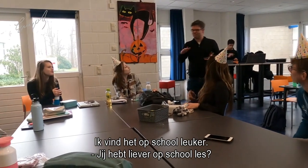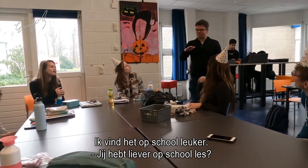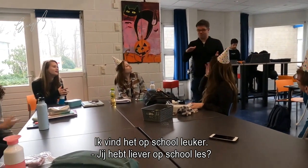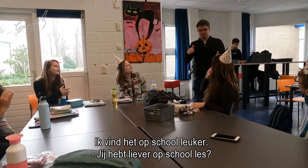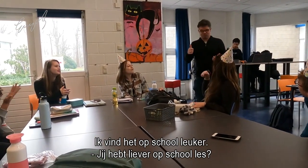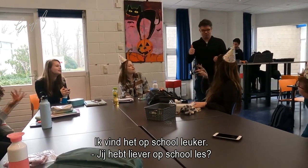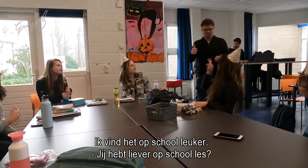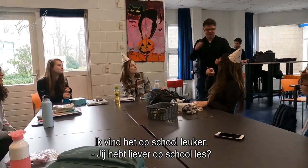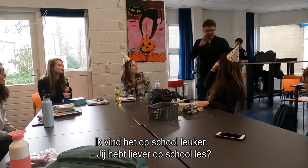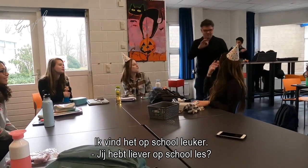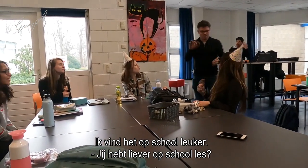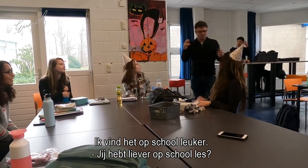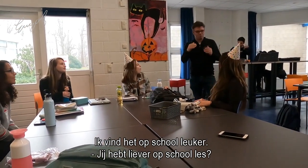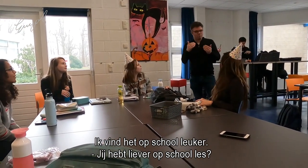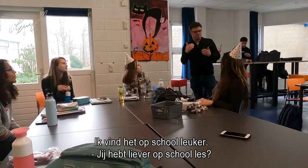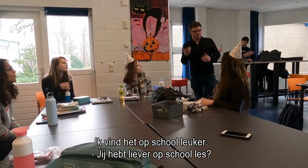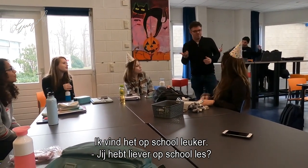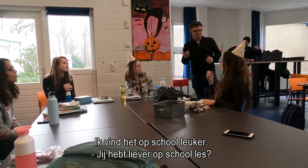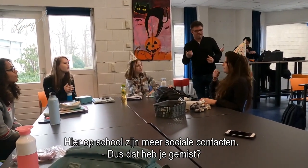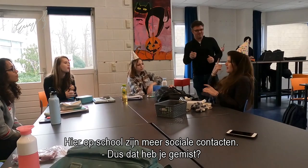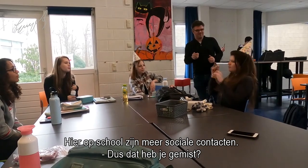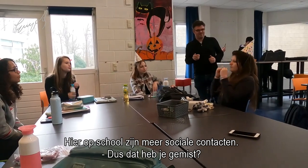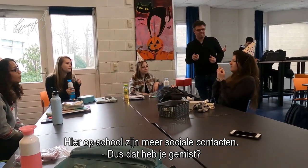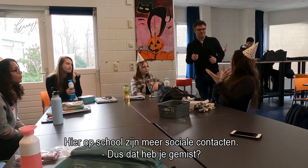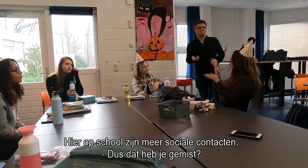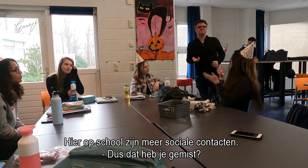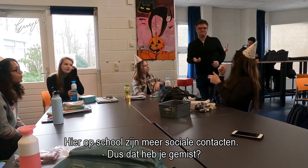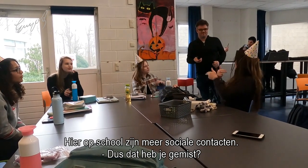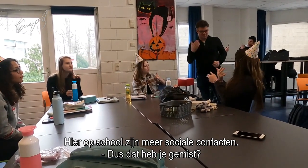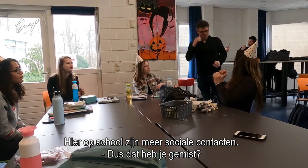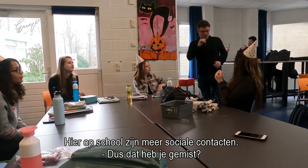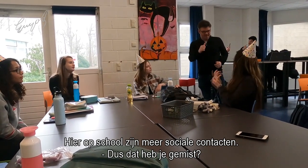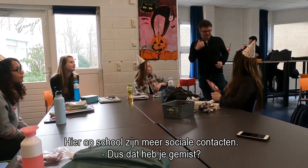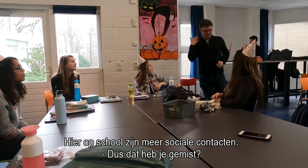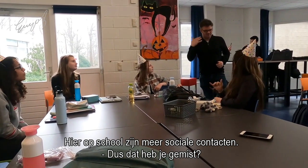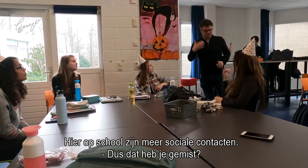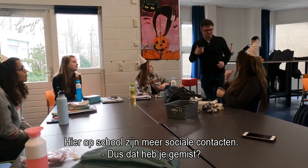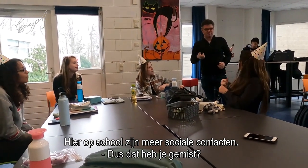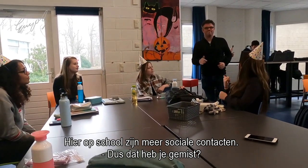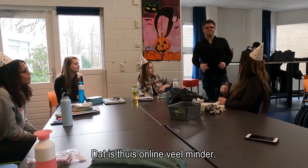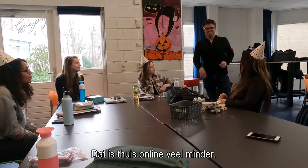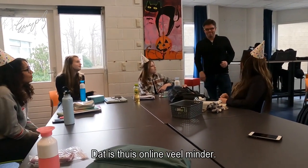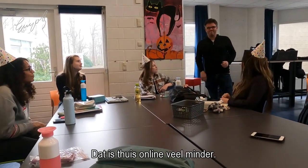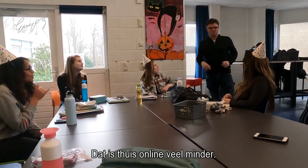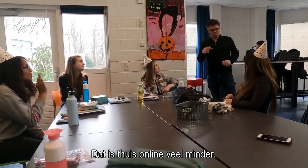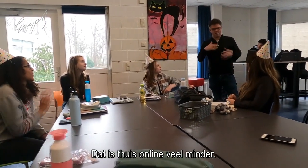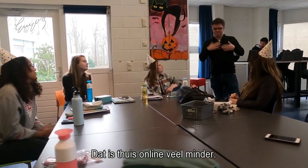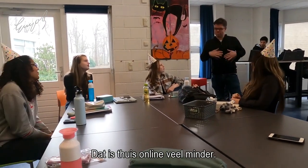op school leuker. Jij hebt liever op school les? Hier op school zijn meer sociale contacten. Dus dat heb je gemist? Dat is thuis online veel